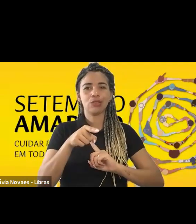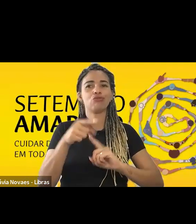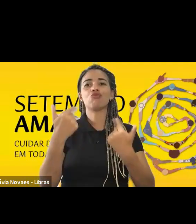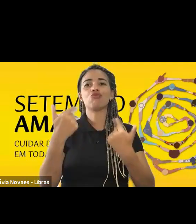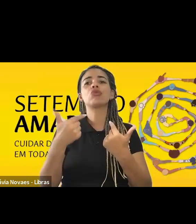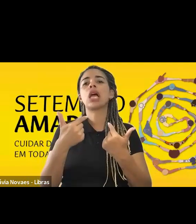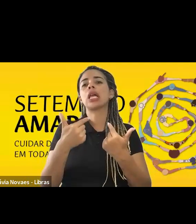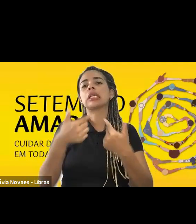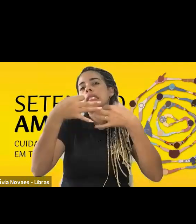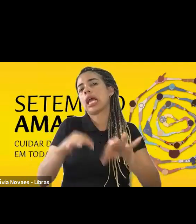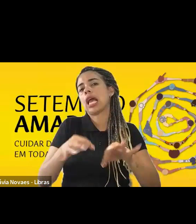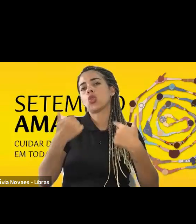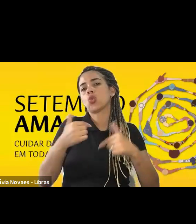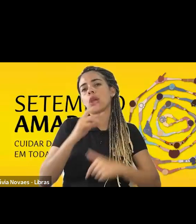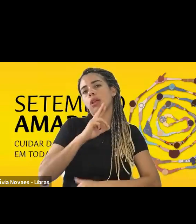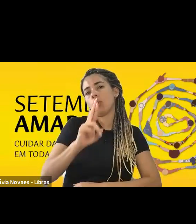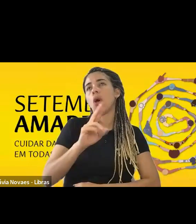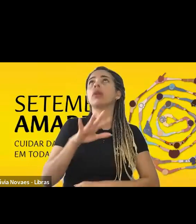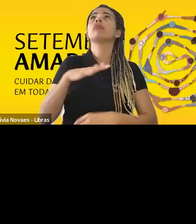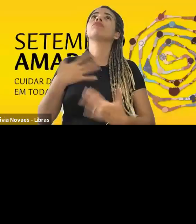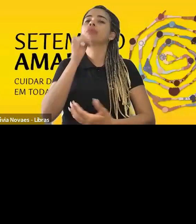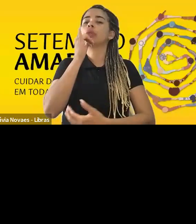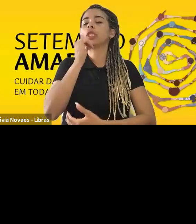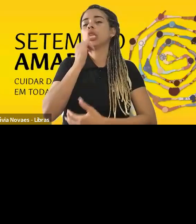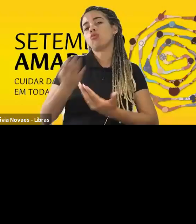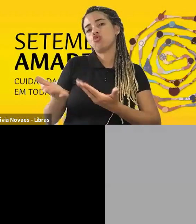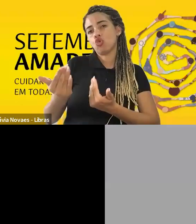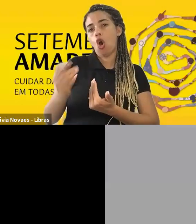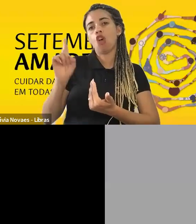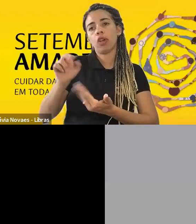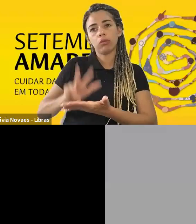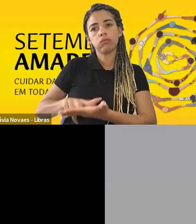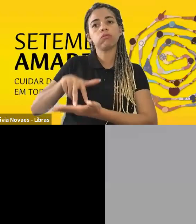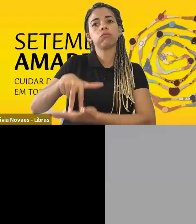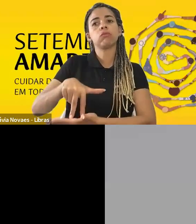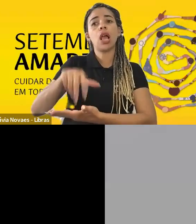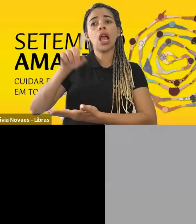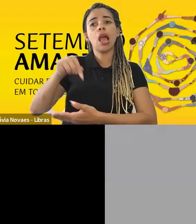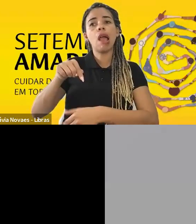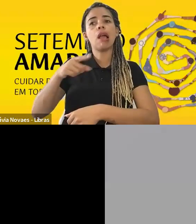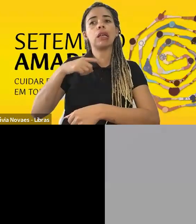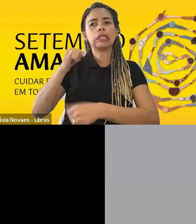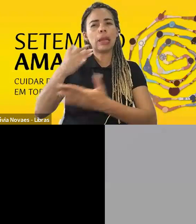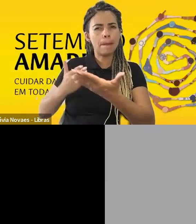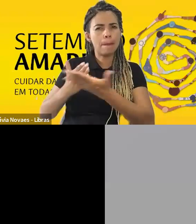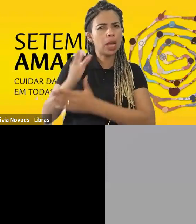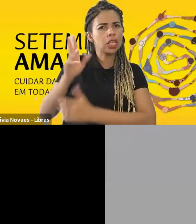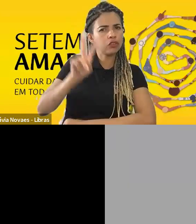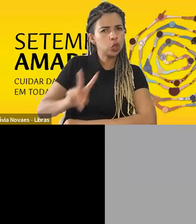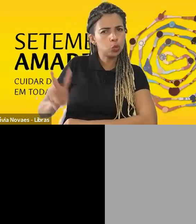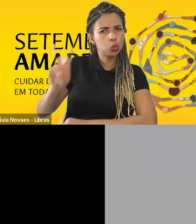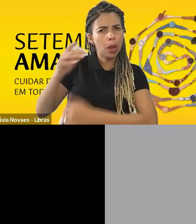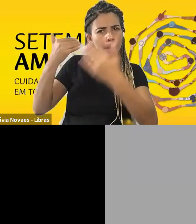há resposta para isso. Ora, a autonomia de um sujeito é adquirido quando ele passa no vestibular, quando ele